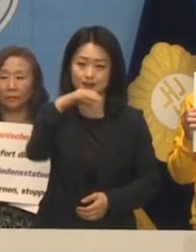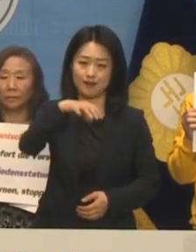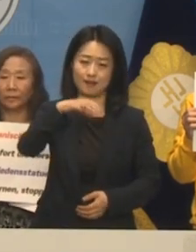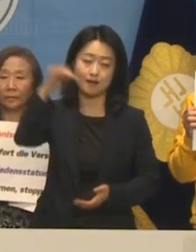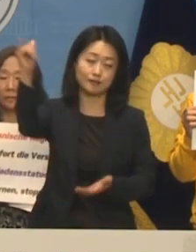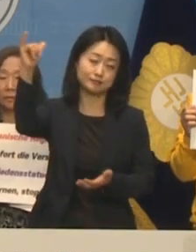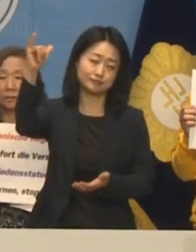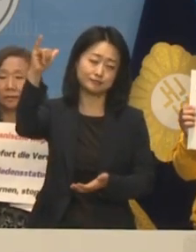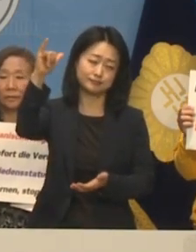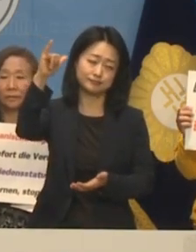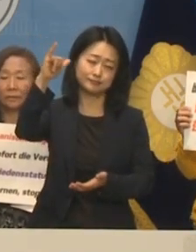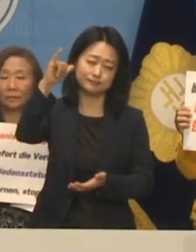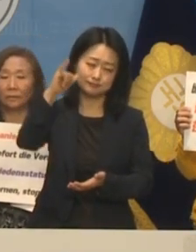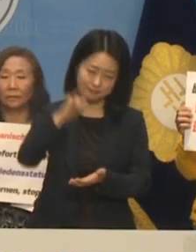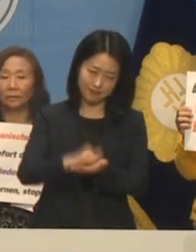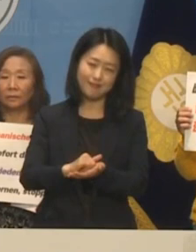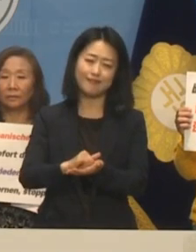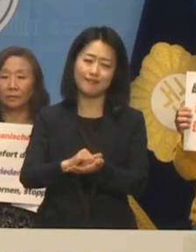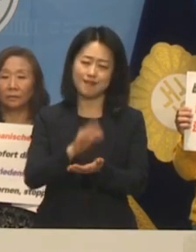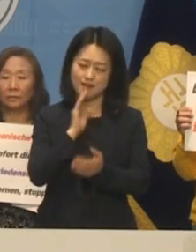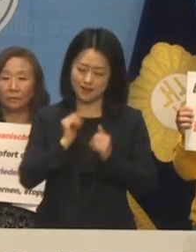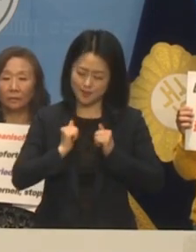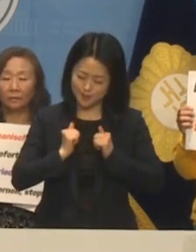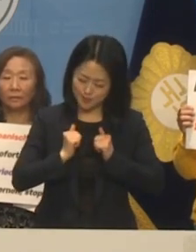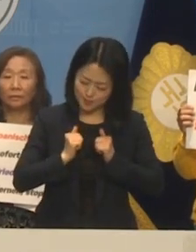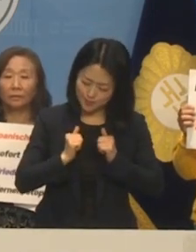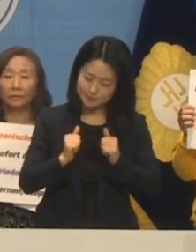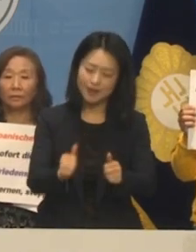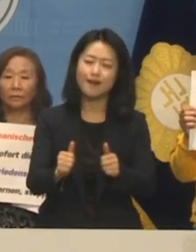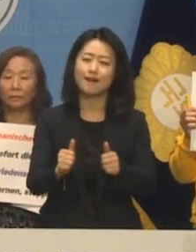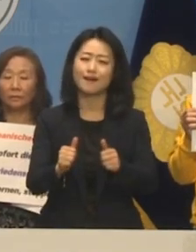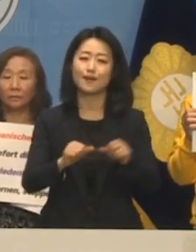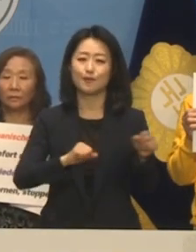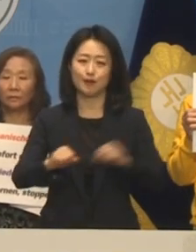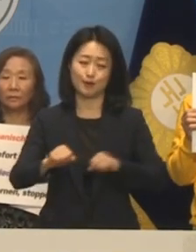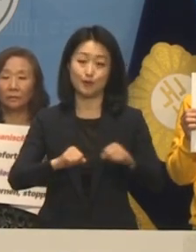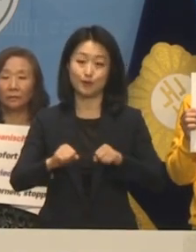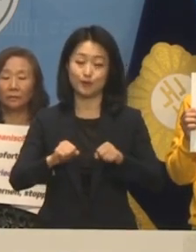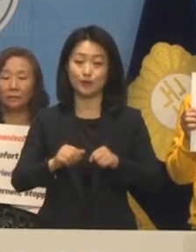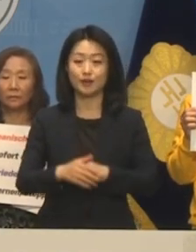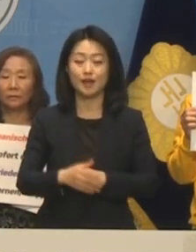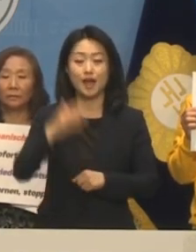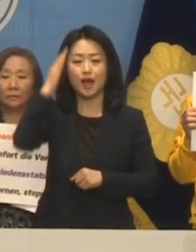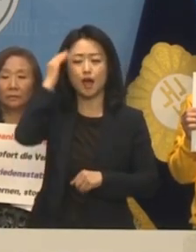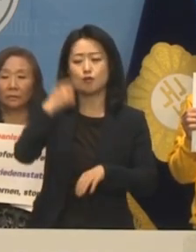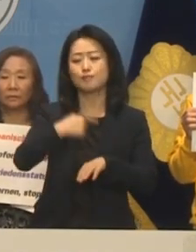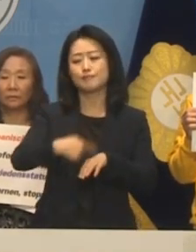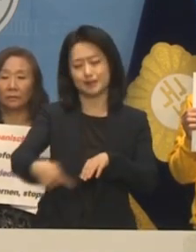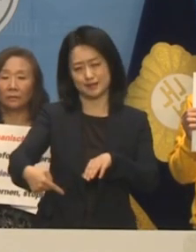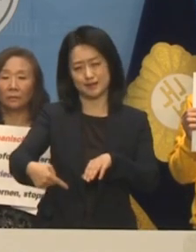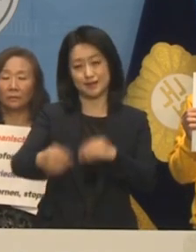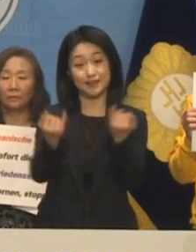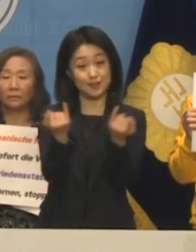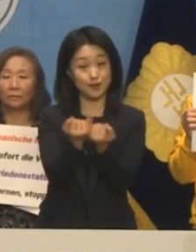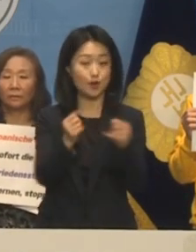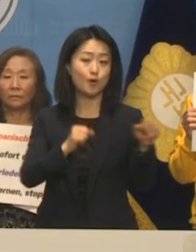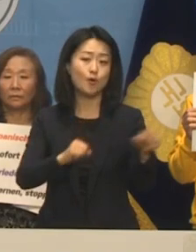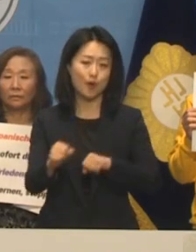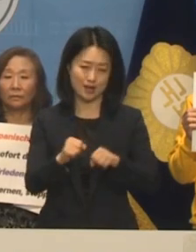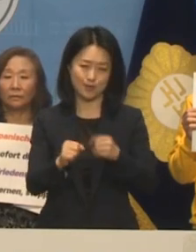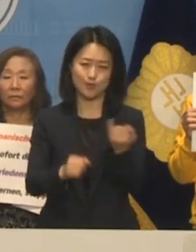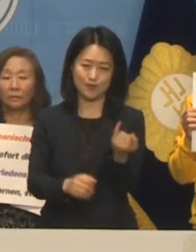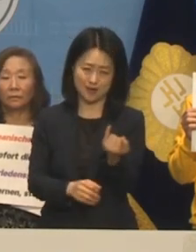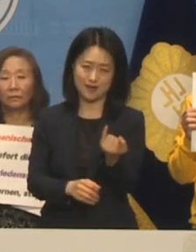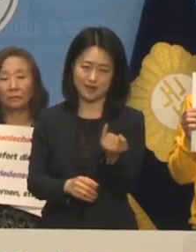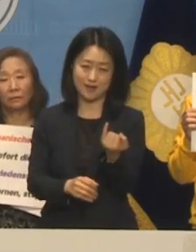베를린에서 열심히 정말 정부 없는 상황에서 재외동포로서 또 여성 활동가로서